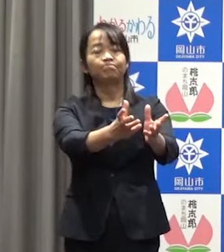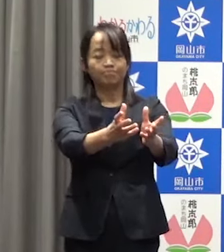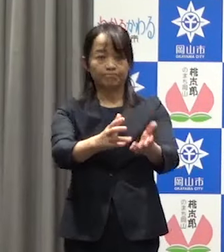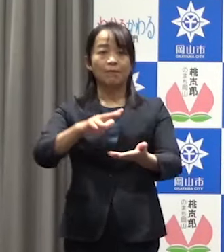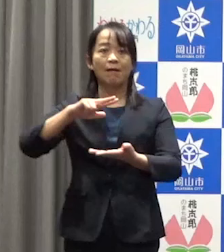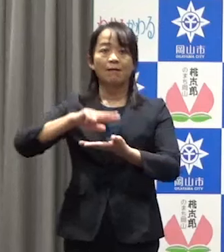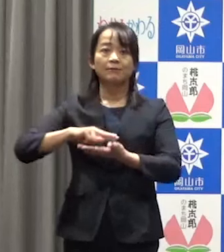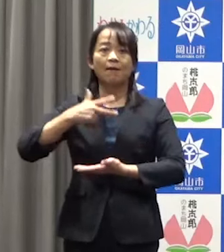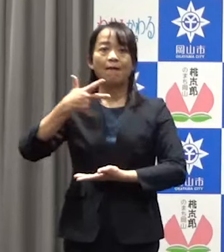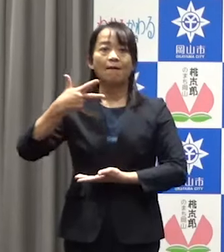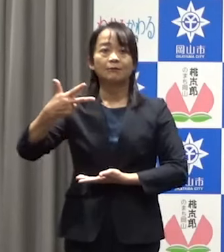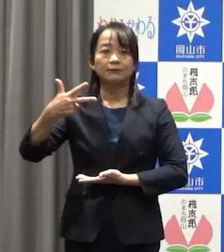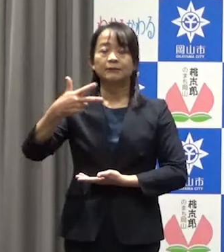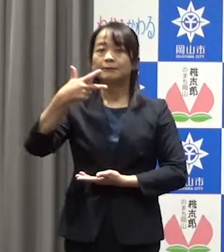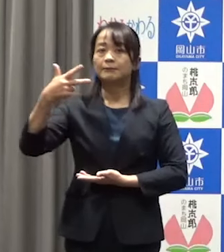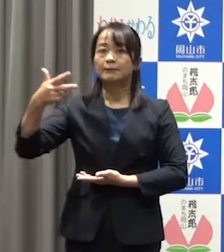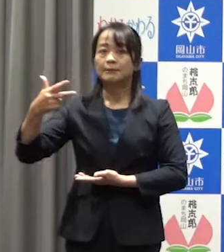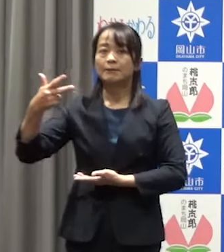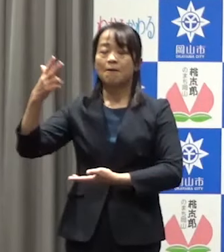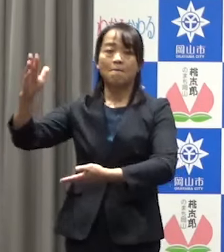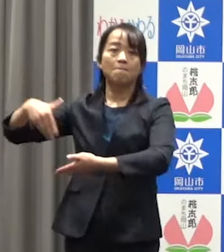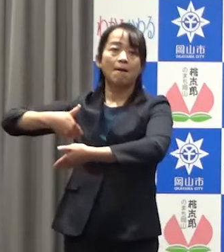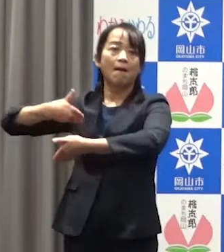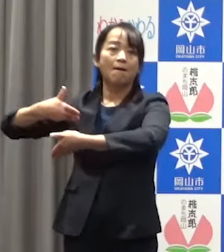定都市の市長会からの要請を受け、